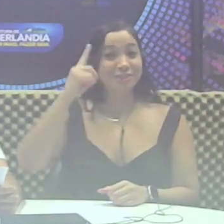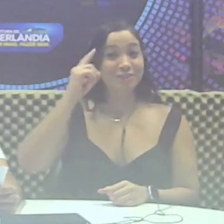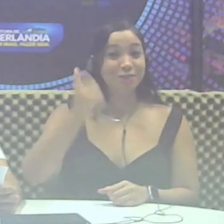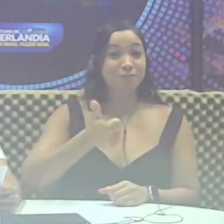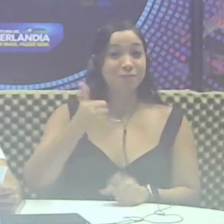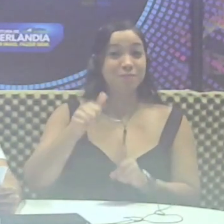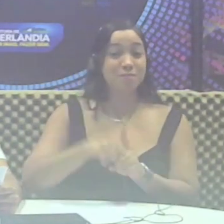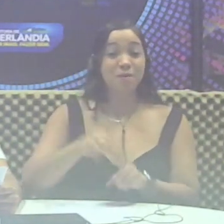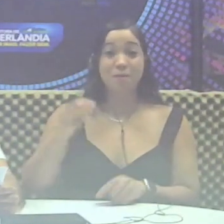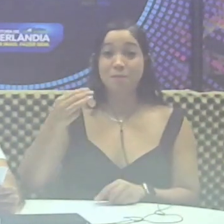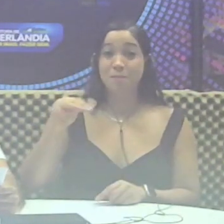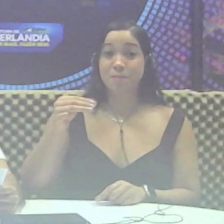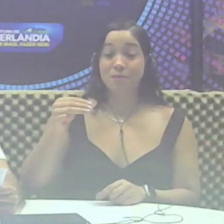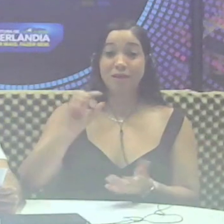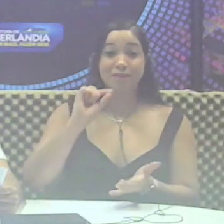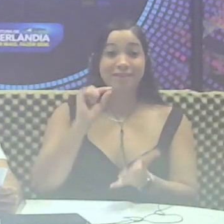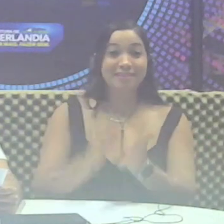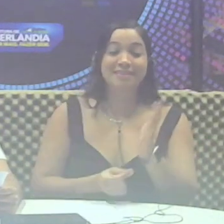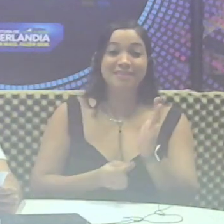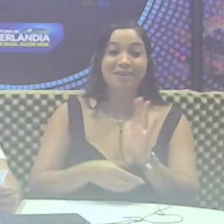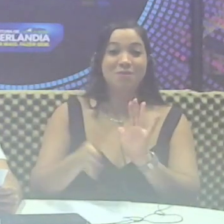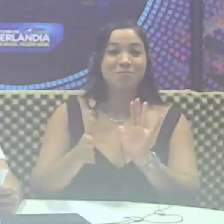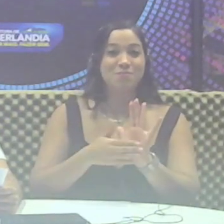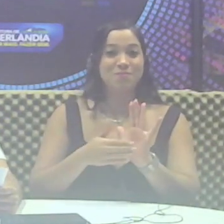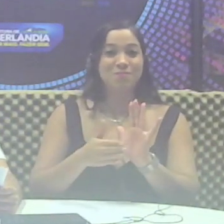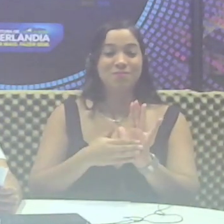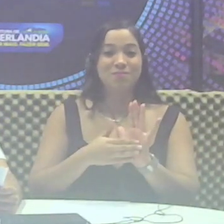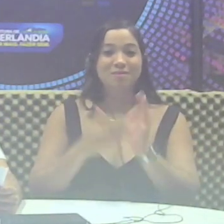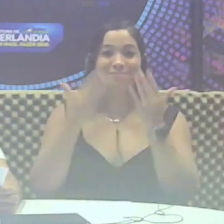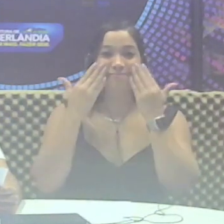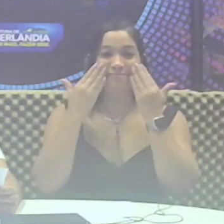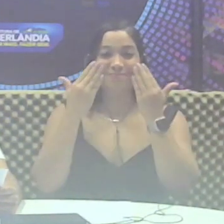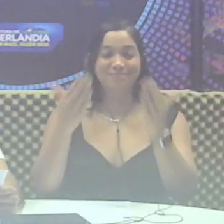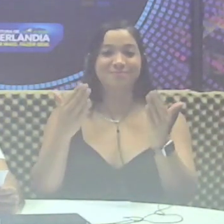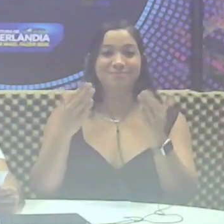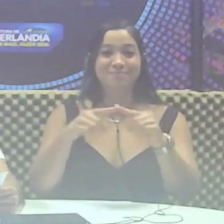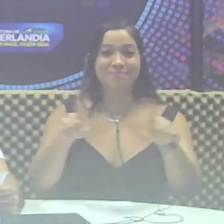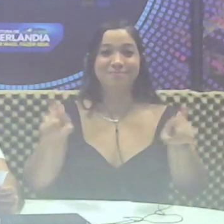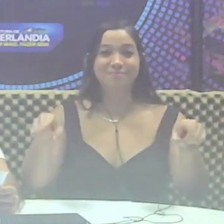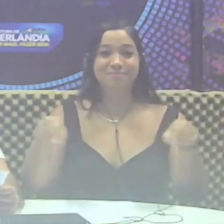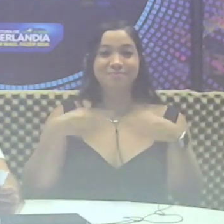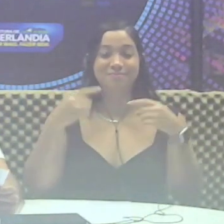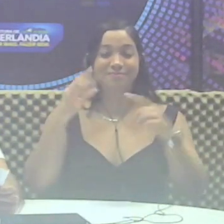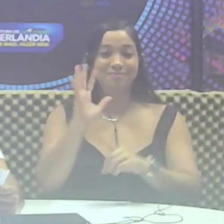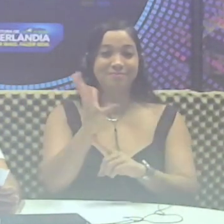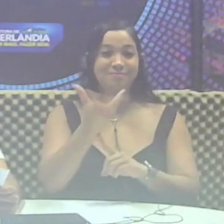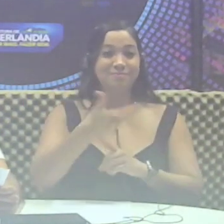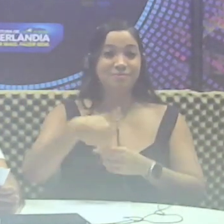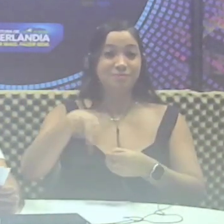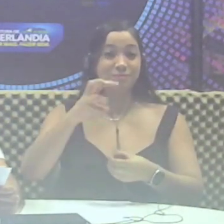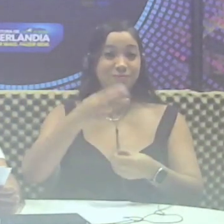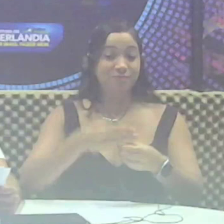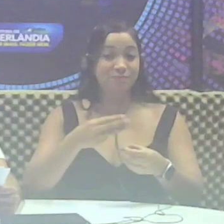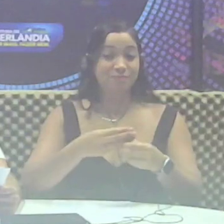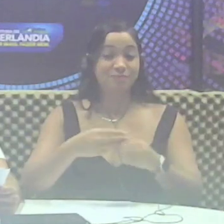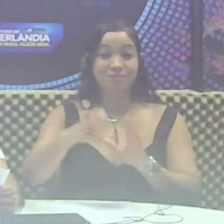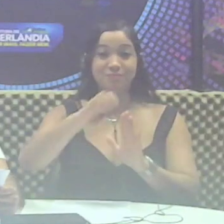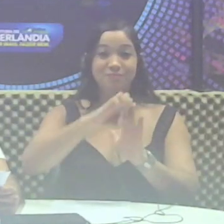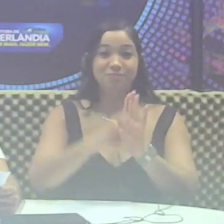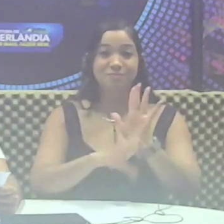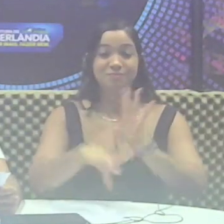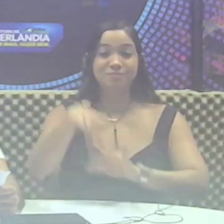de março, o período de inscrições de propostas para exposição nas galerias de arte municipais. O edital de seleção